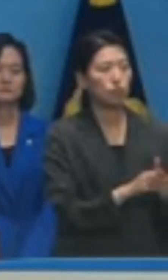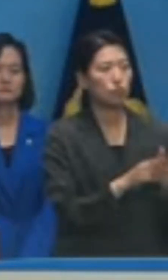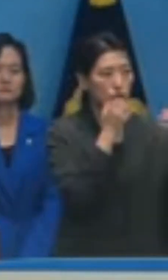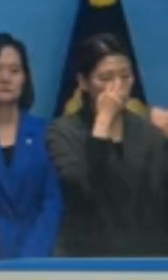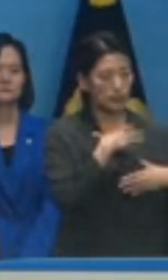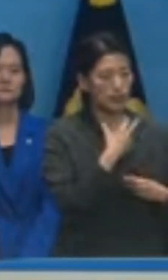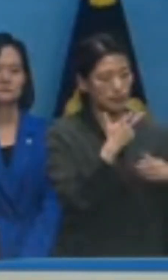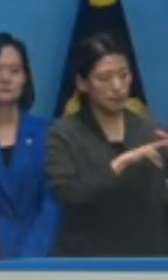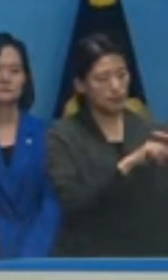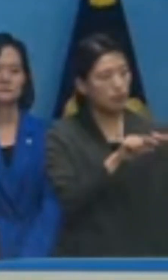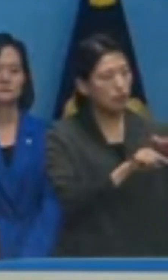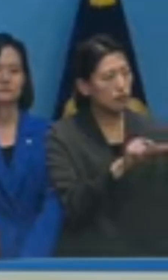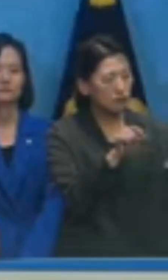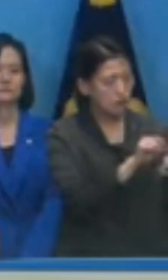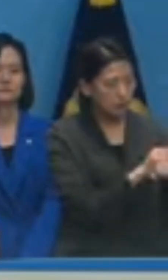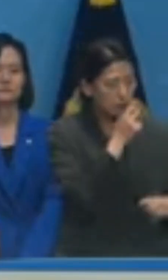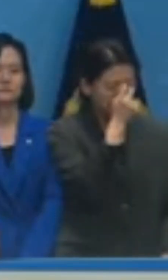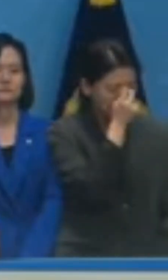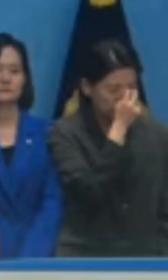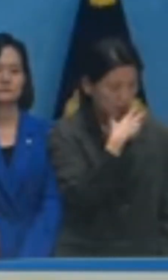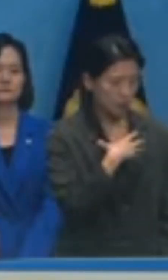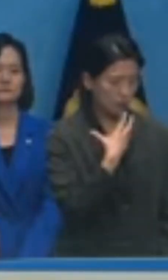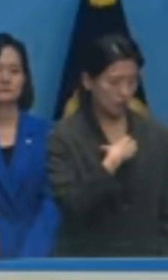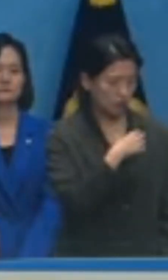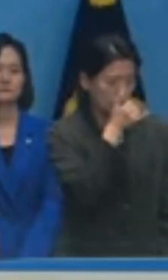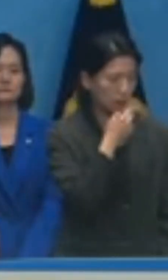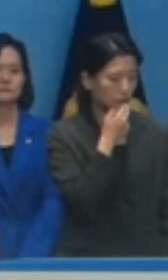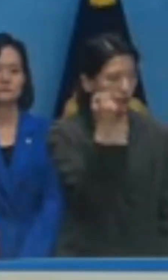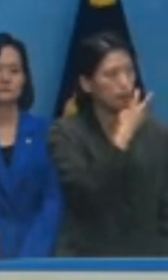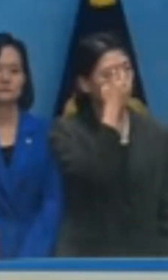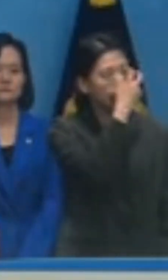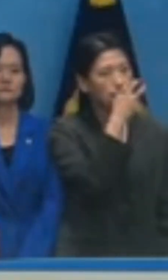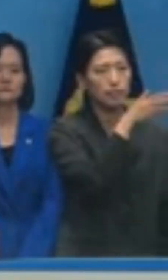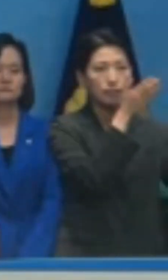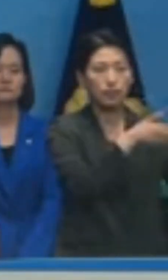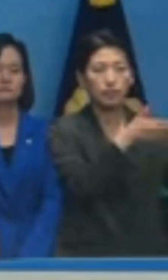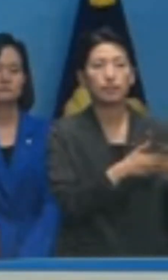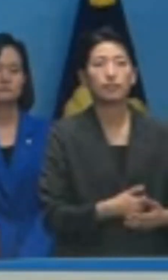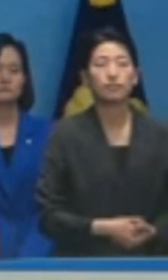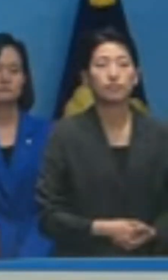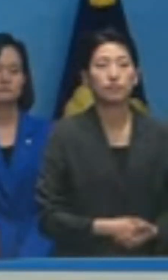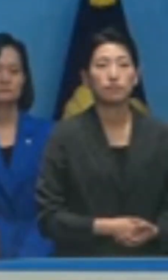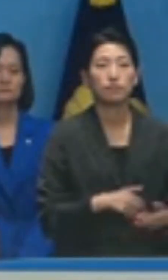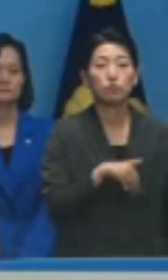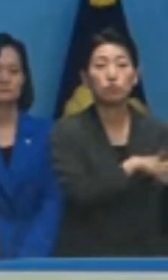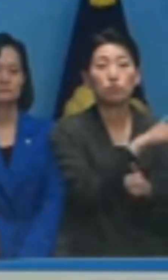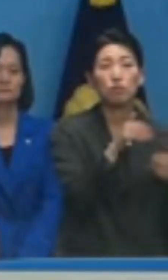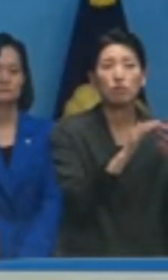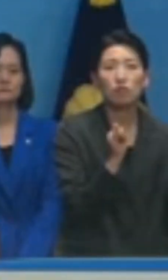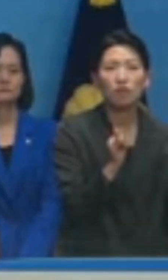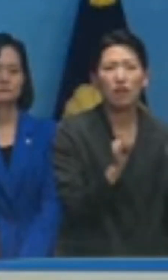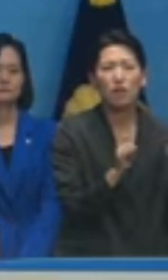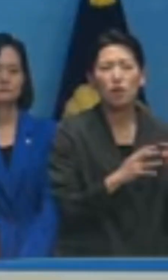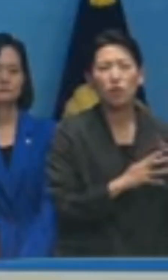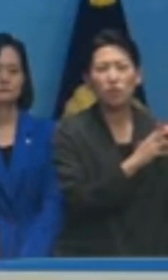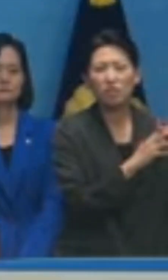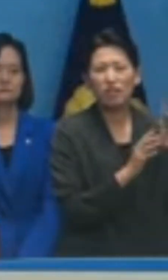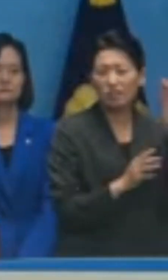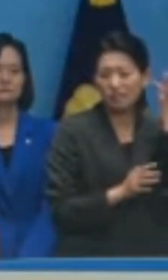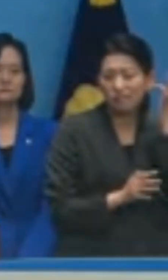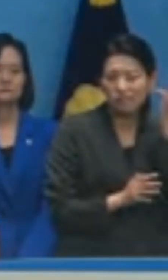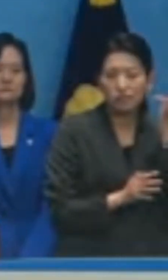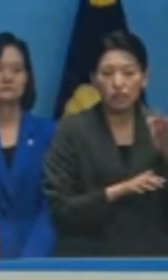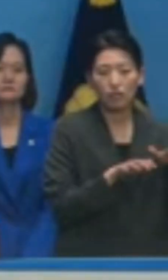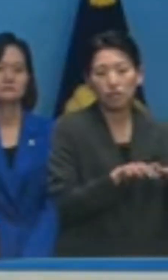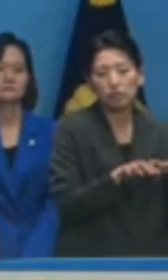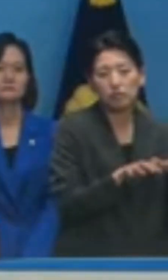특별 안전점검을 시행할 것을 촉구합니다. 향후 인근 주민들의 소음이나 진동 등 피해가